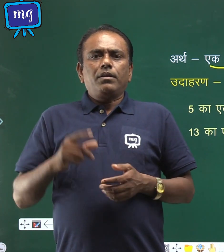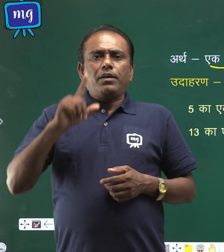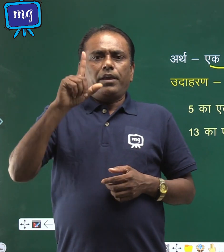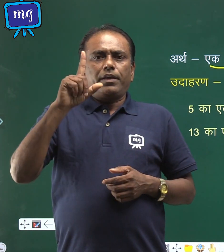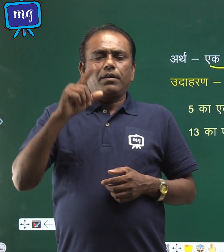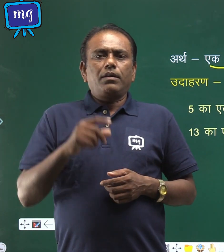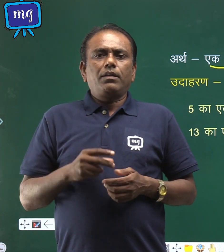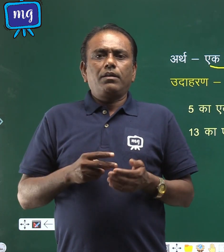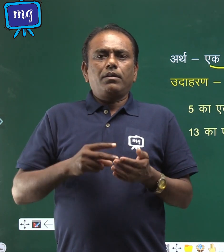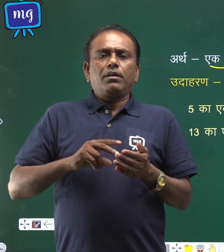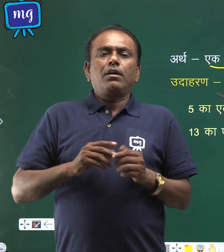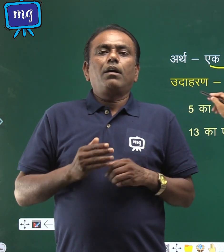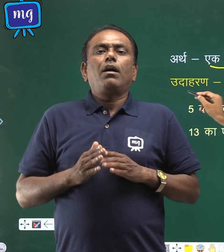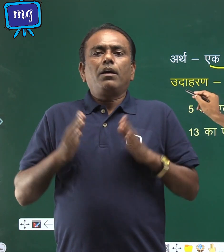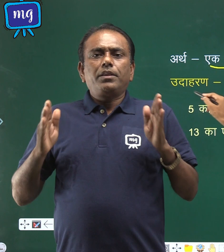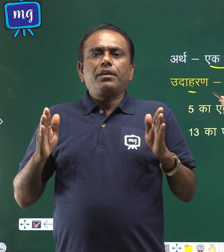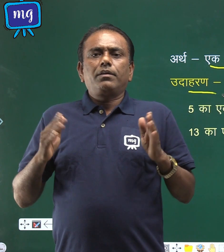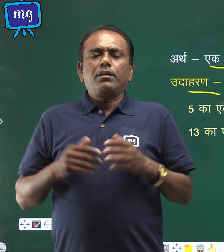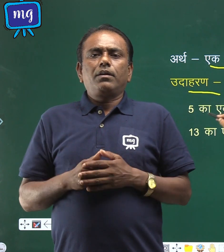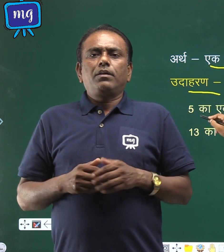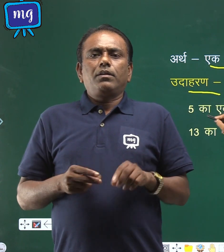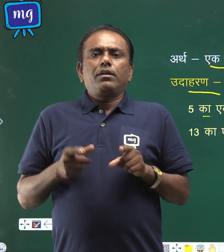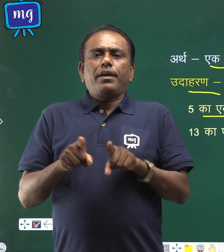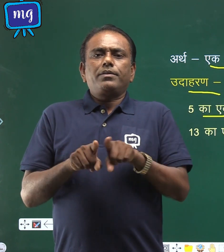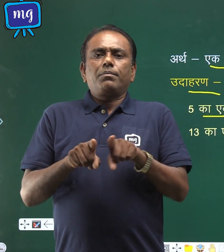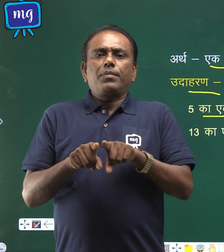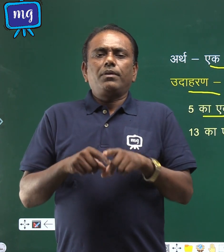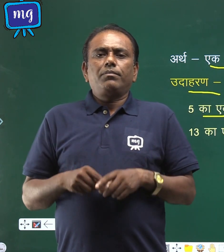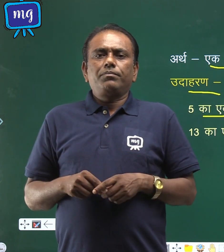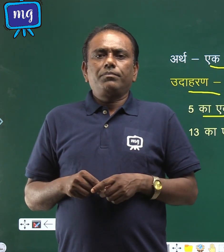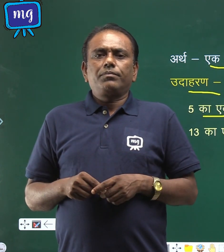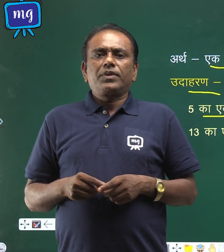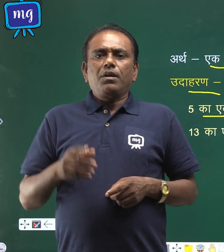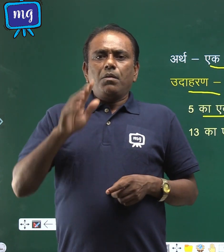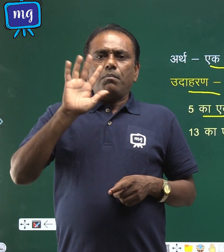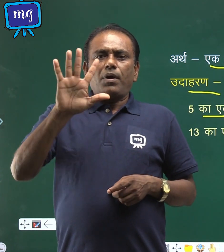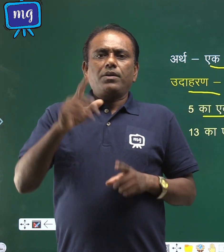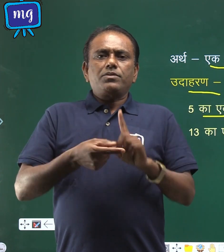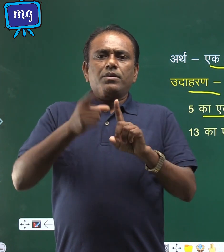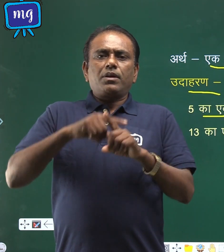एक अधिक, उदाहरण 5 का